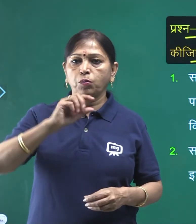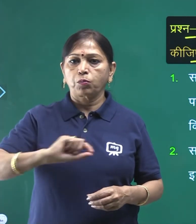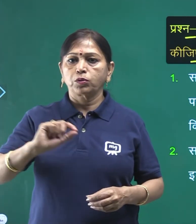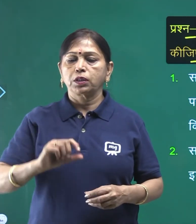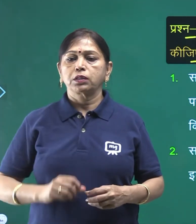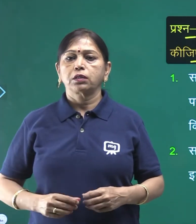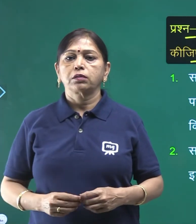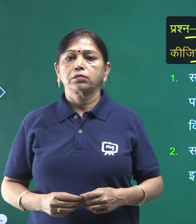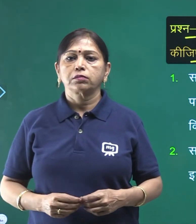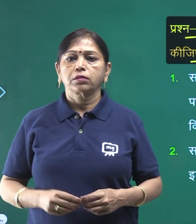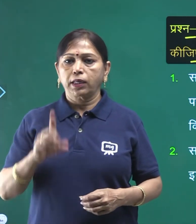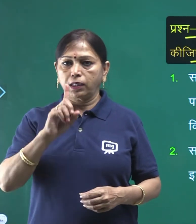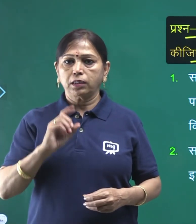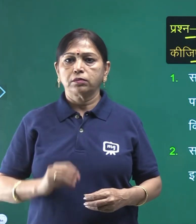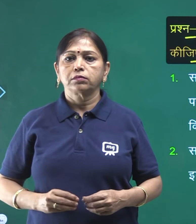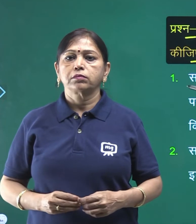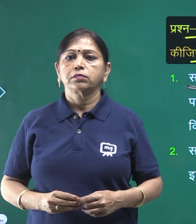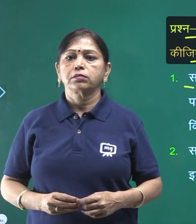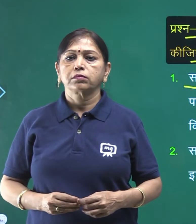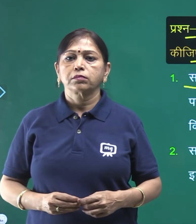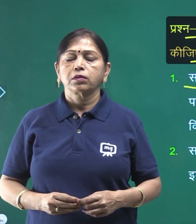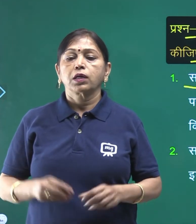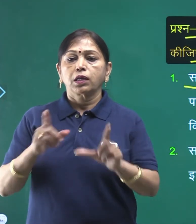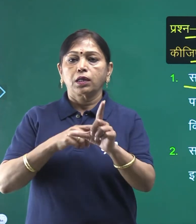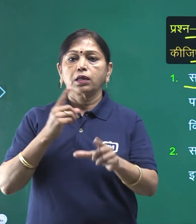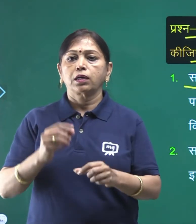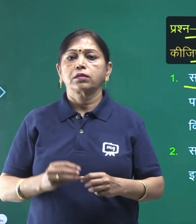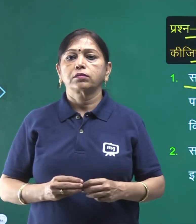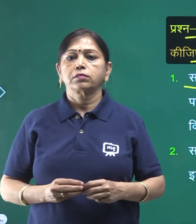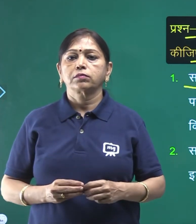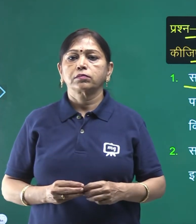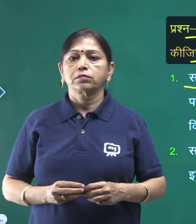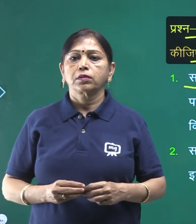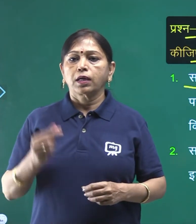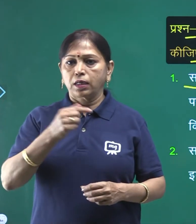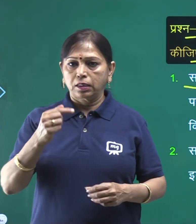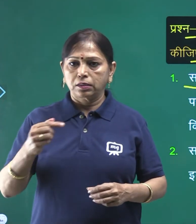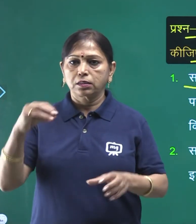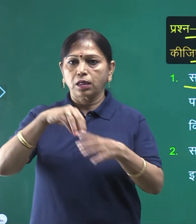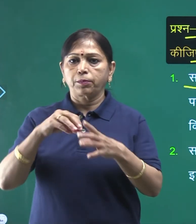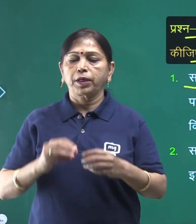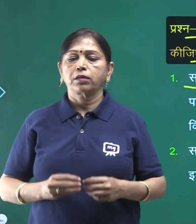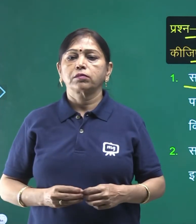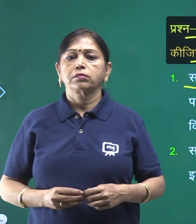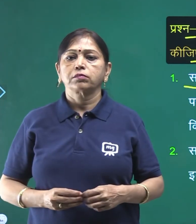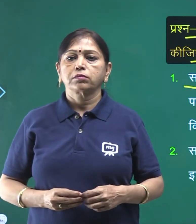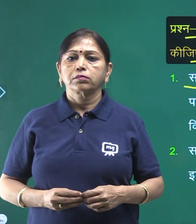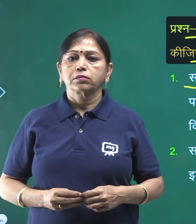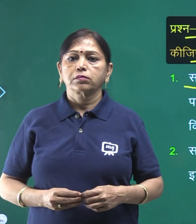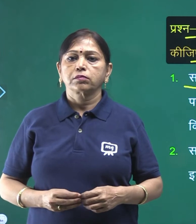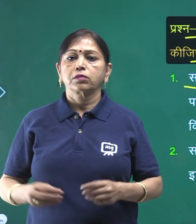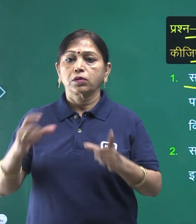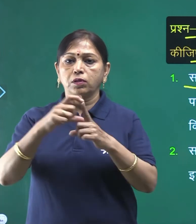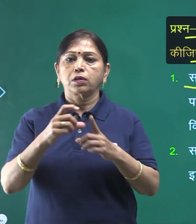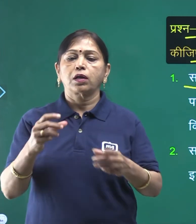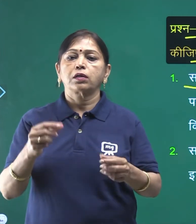कीजिए। 1, सन रिक्त स्थान में डाल्टन